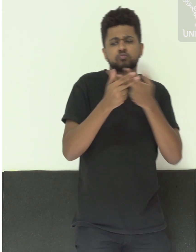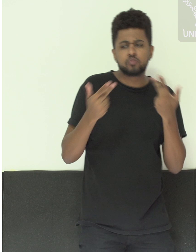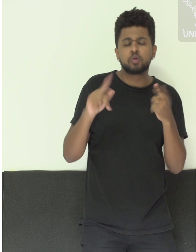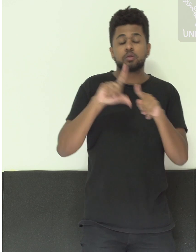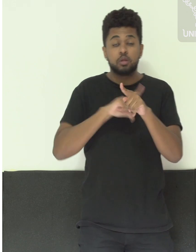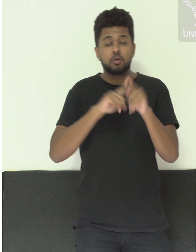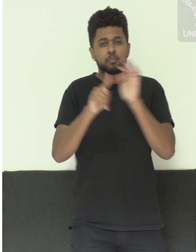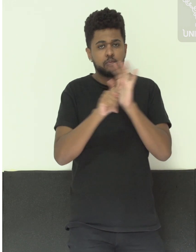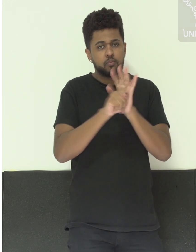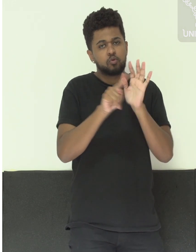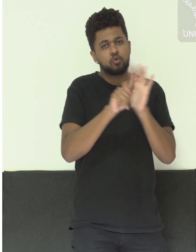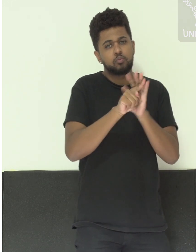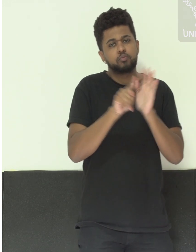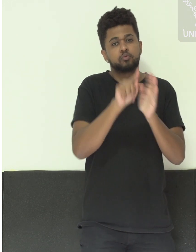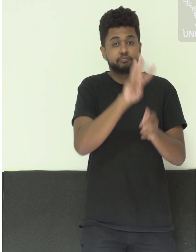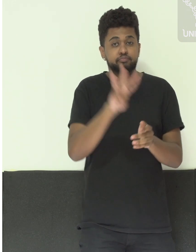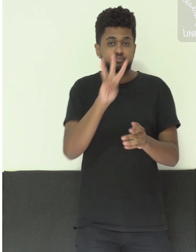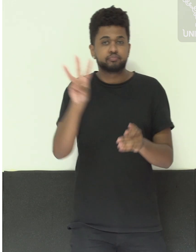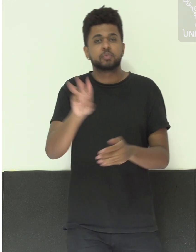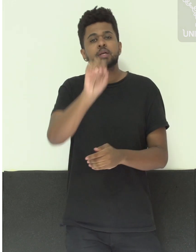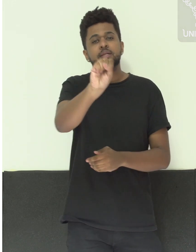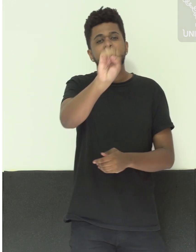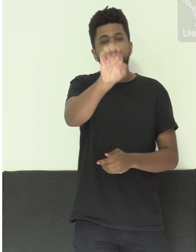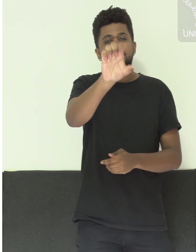meio do endereço eletrônico